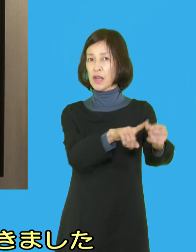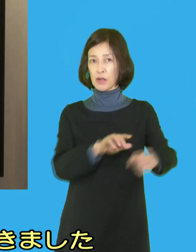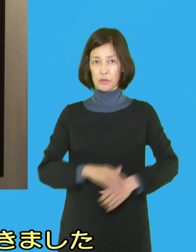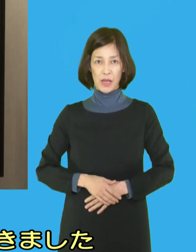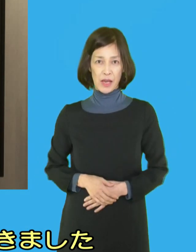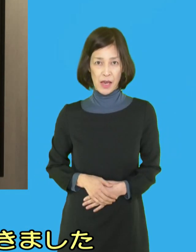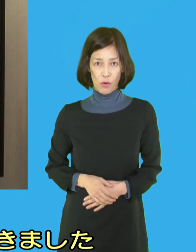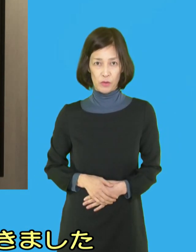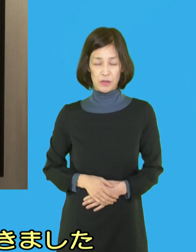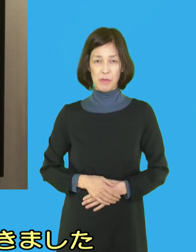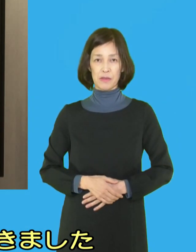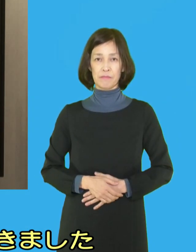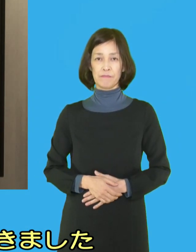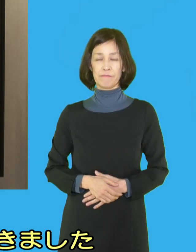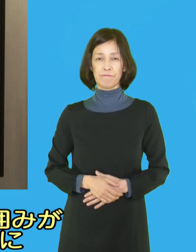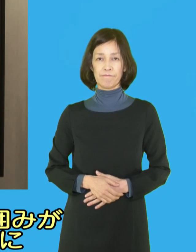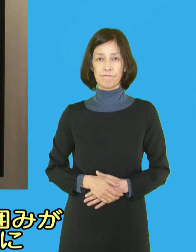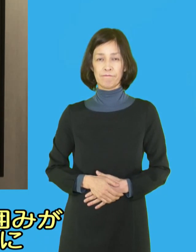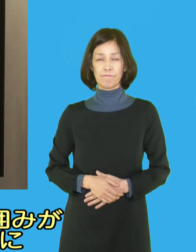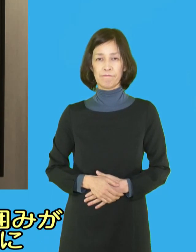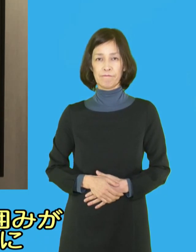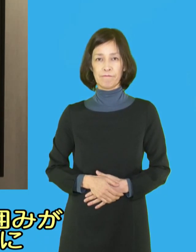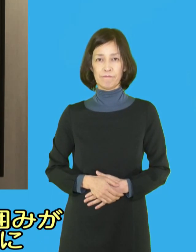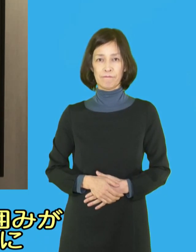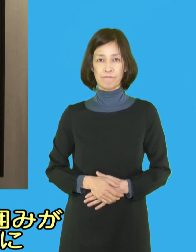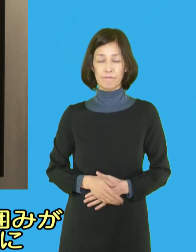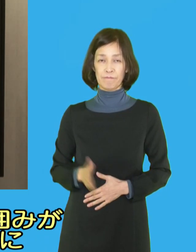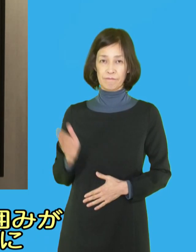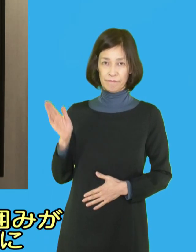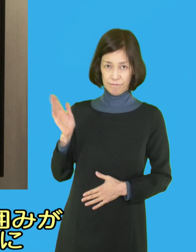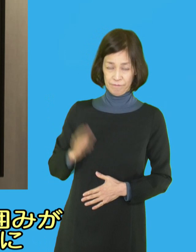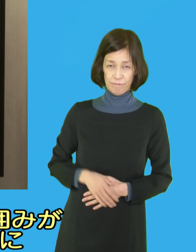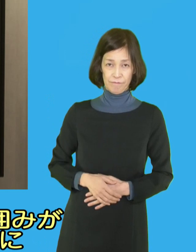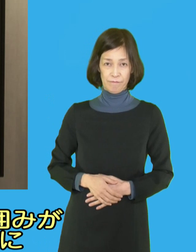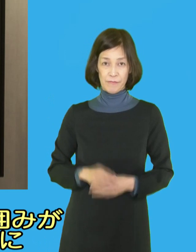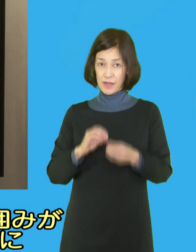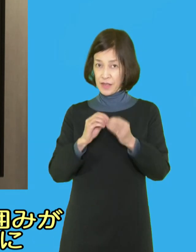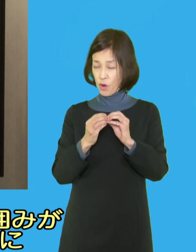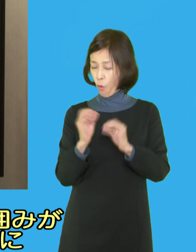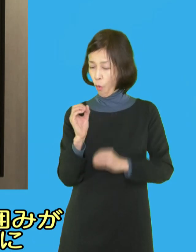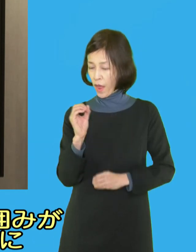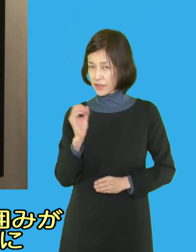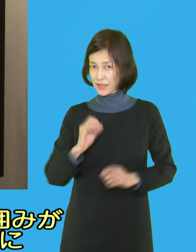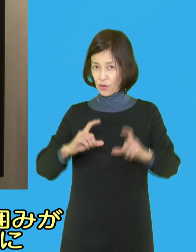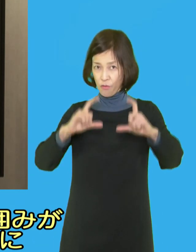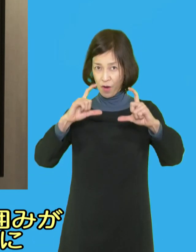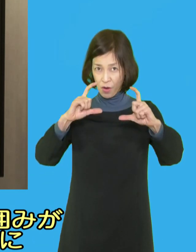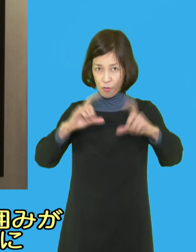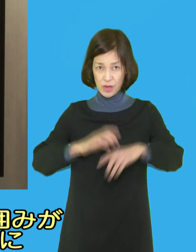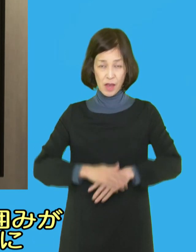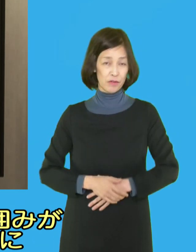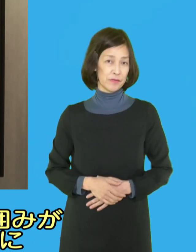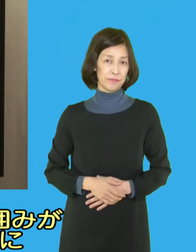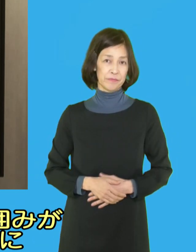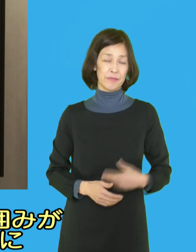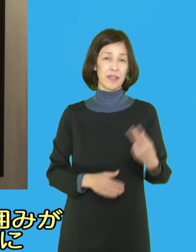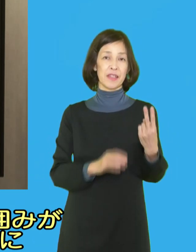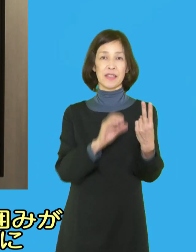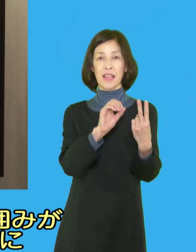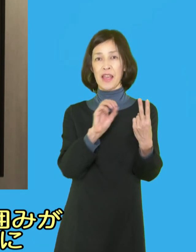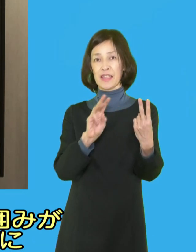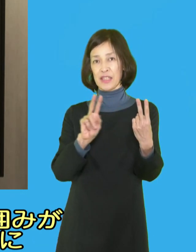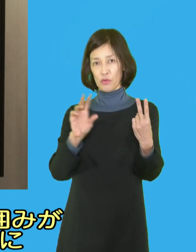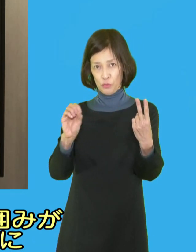ってまいりました。この図にあるオレンジの囲んであるところがですね、2020年度令